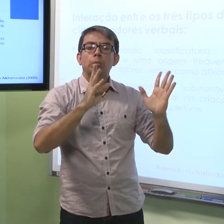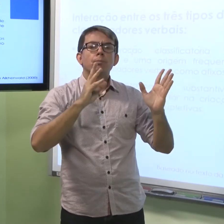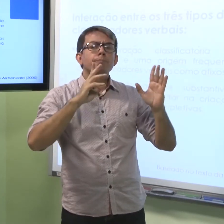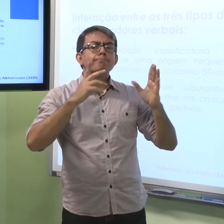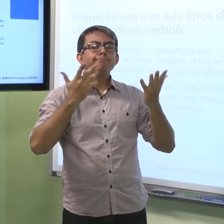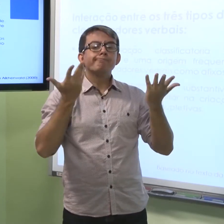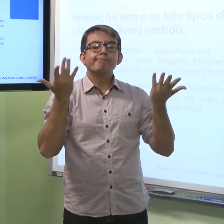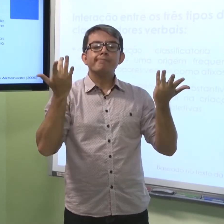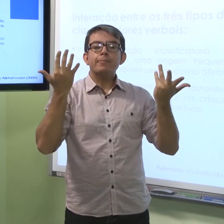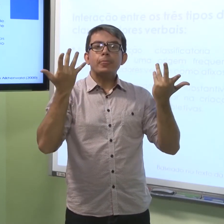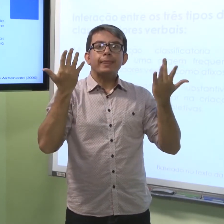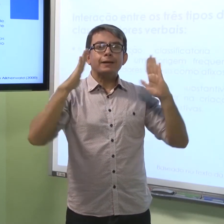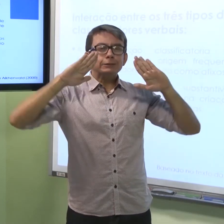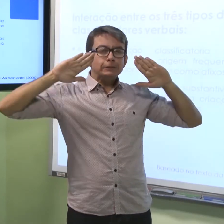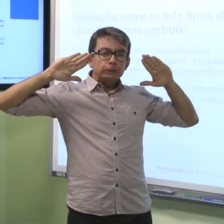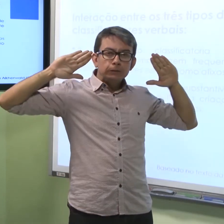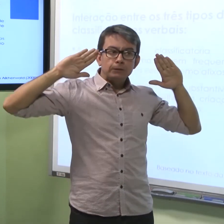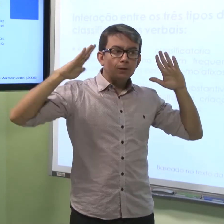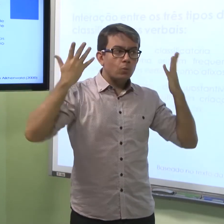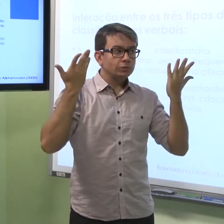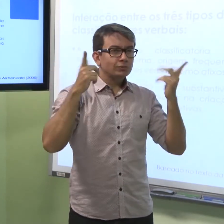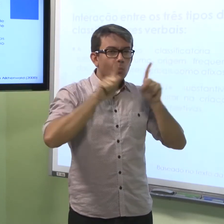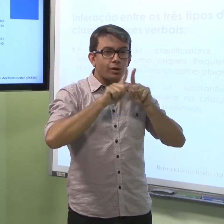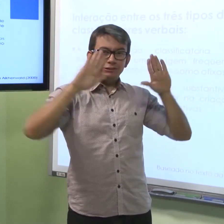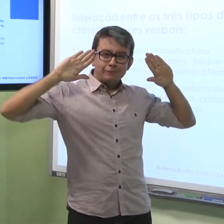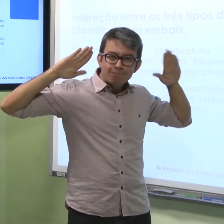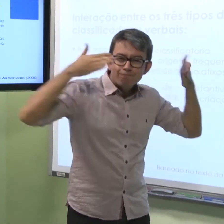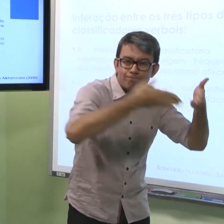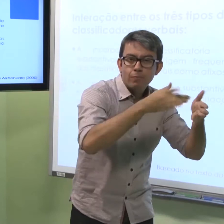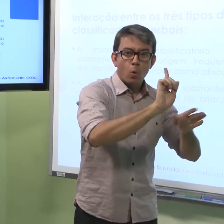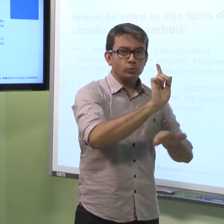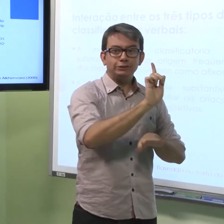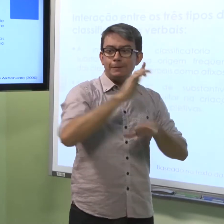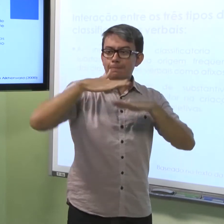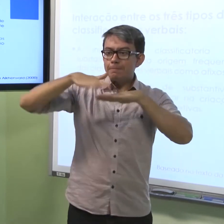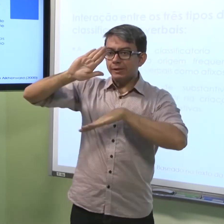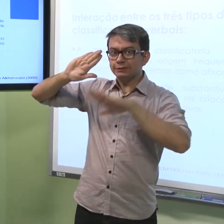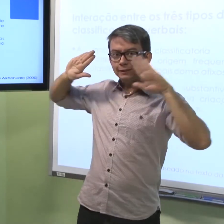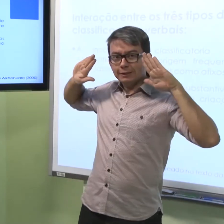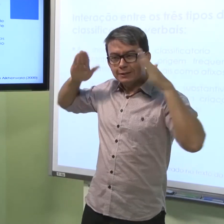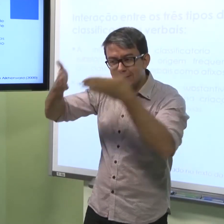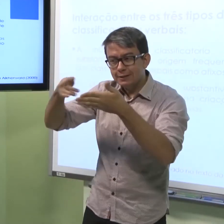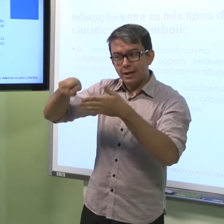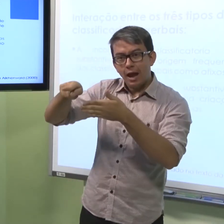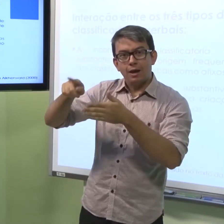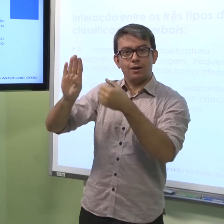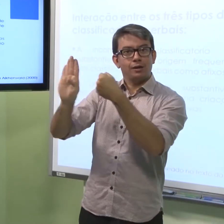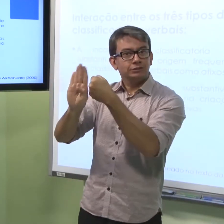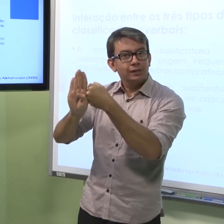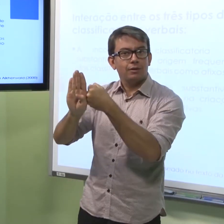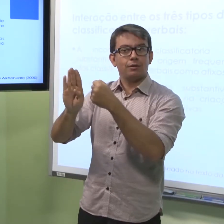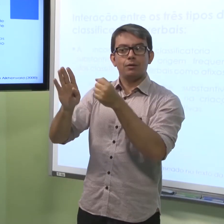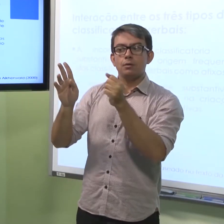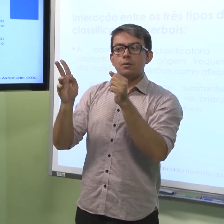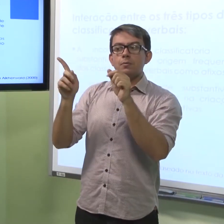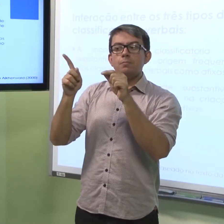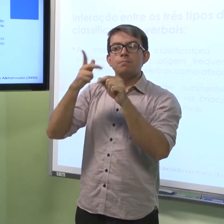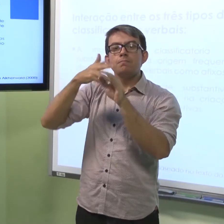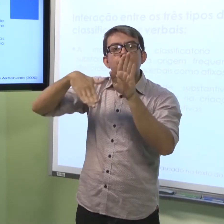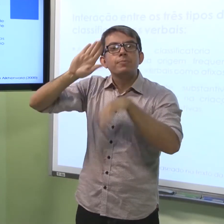Sim, através desse classificador verbal. É como o foco dos estudos não é